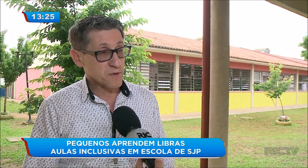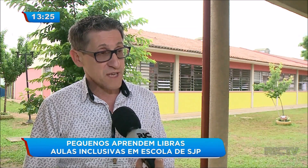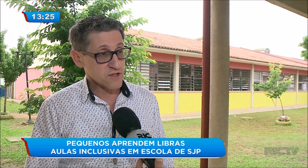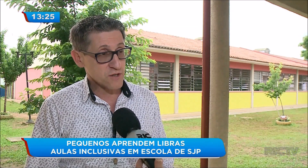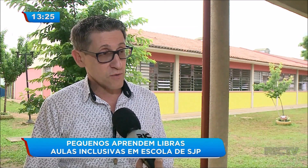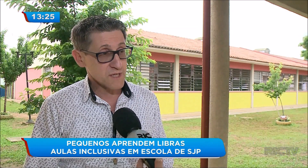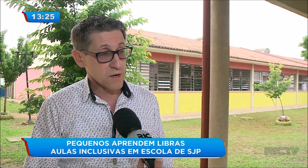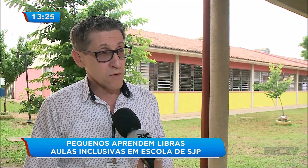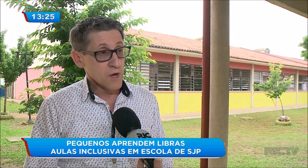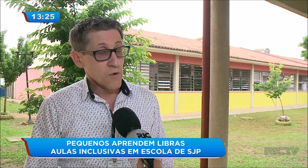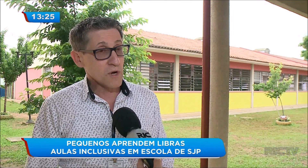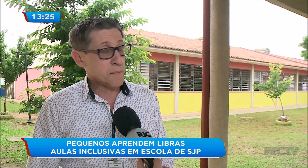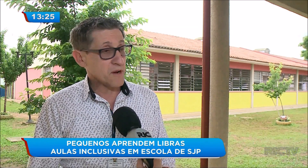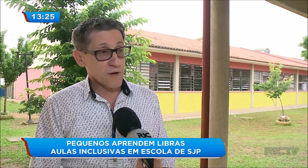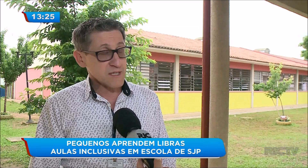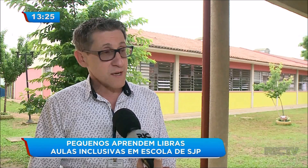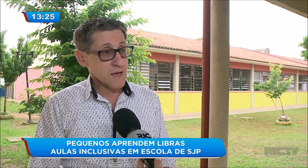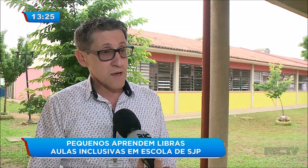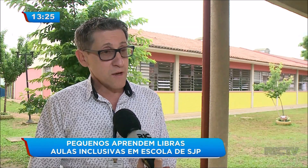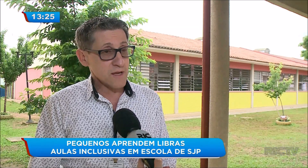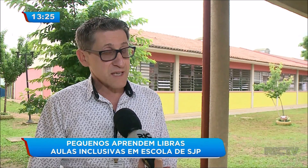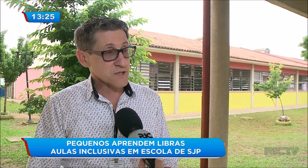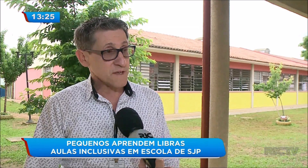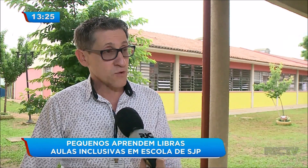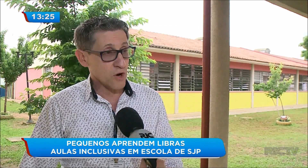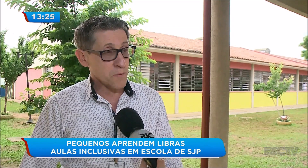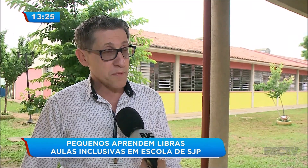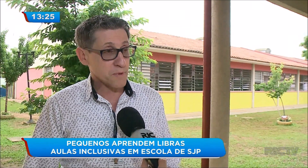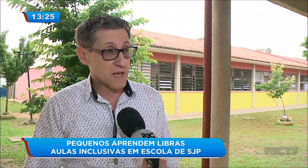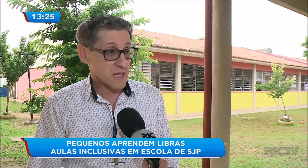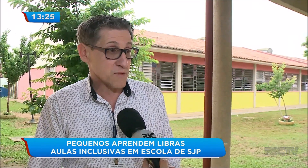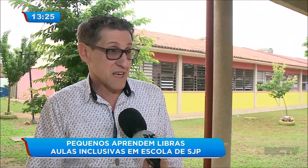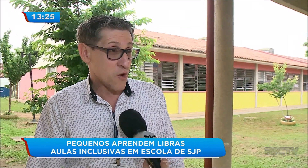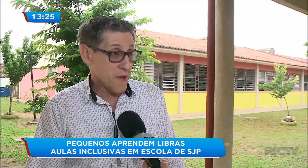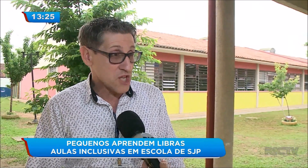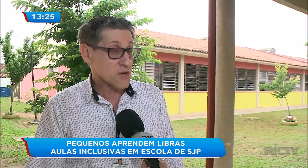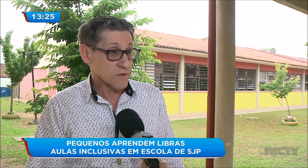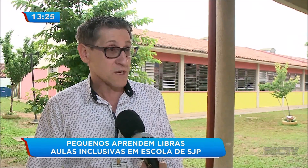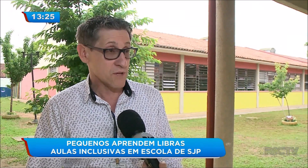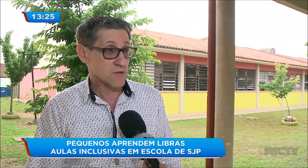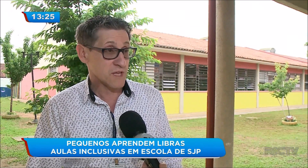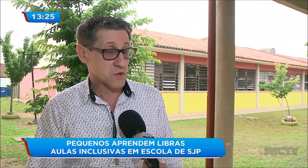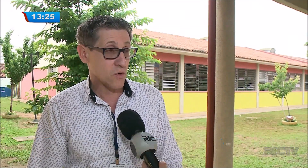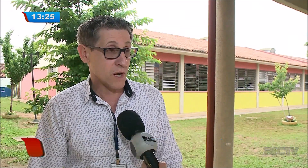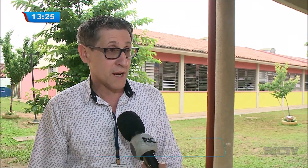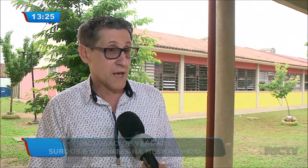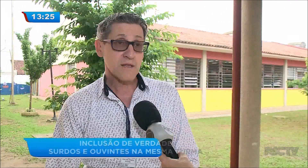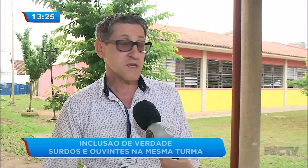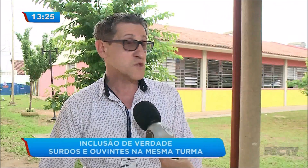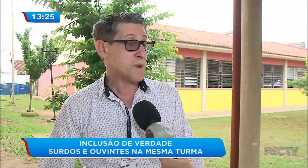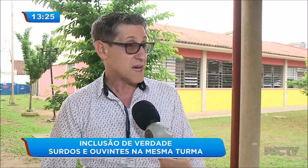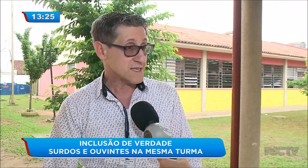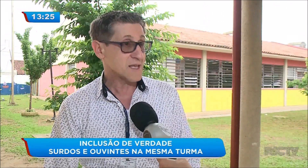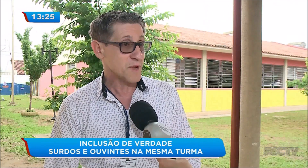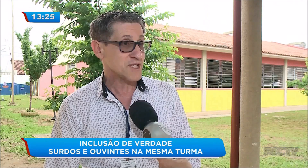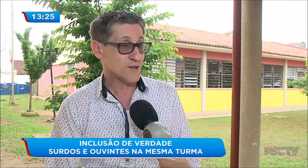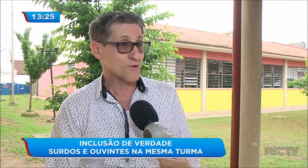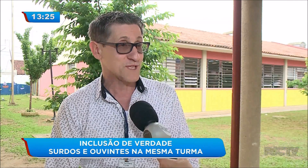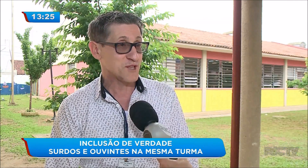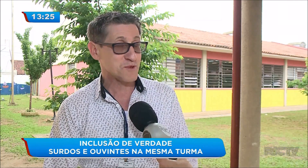esse processo de inclusão, o que pra nós é satisfatório, porque temos realmente a inclusão dentro da escola, né? Então, assim, os pais também já estão gostando,